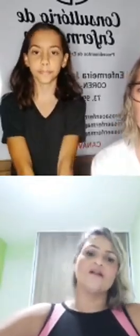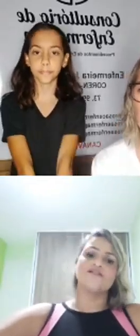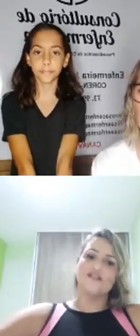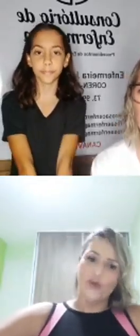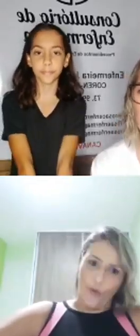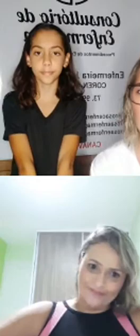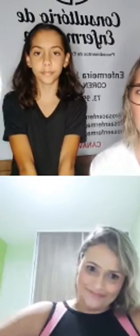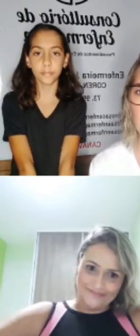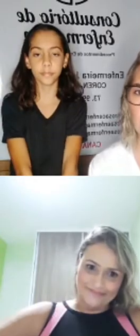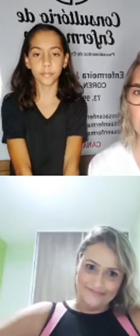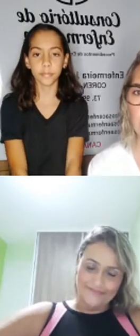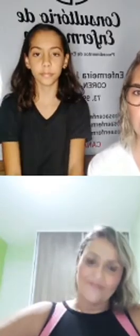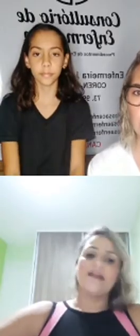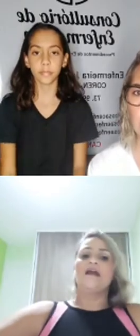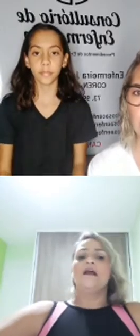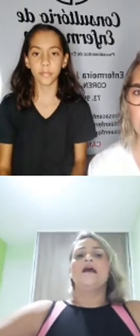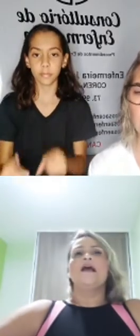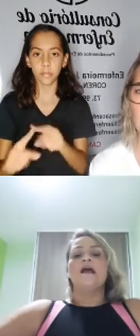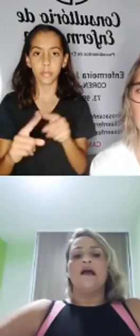vá só.